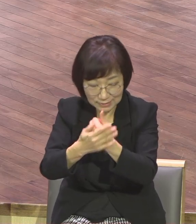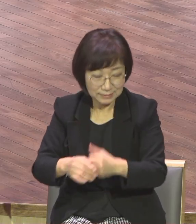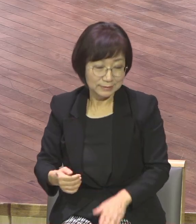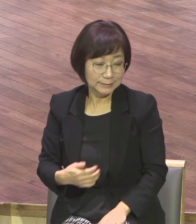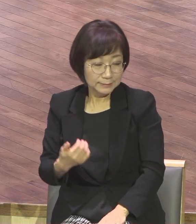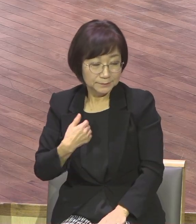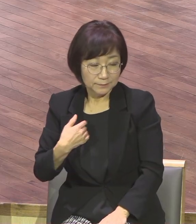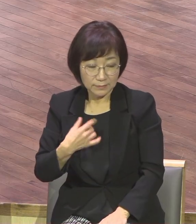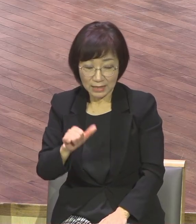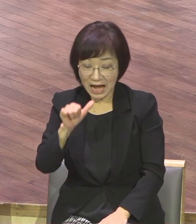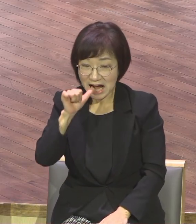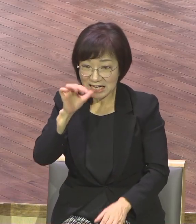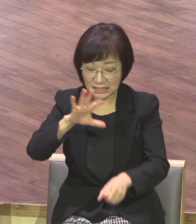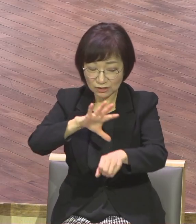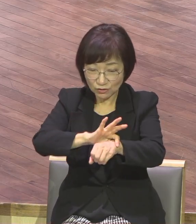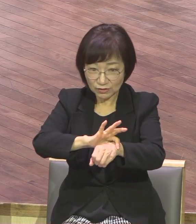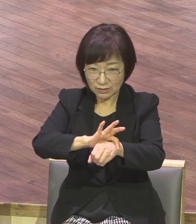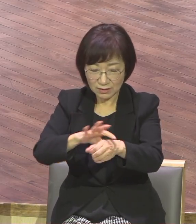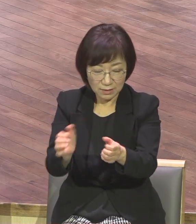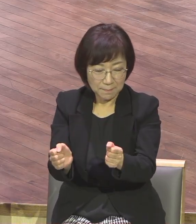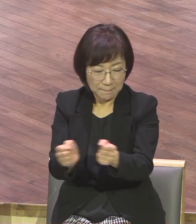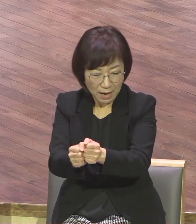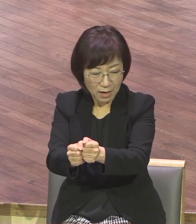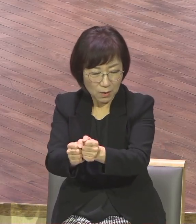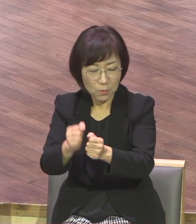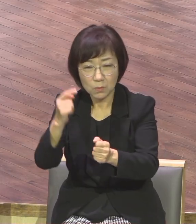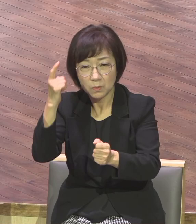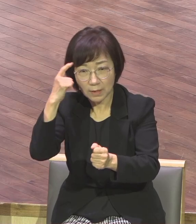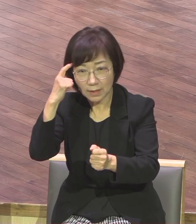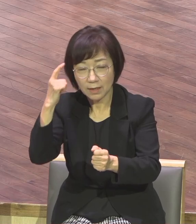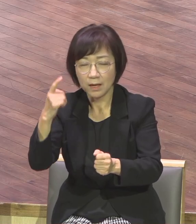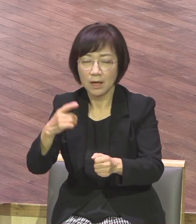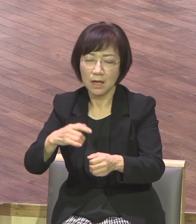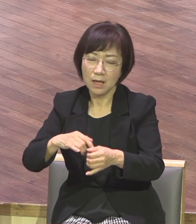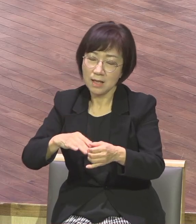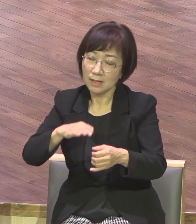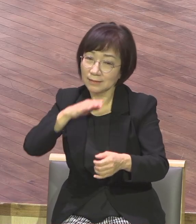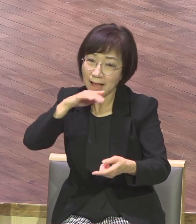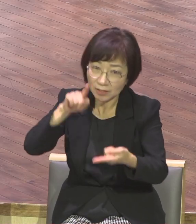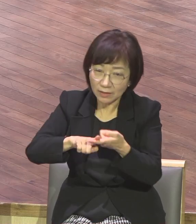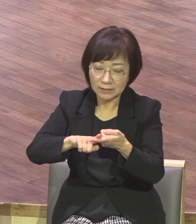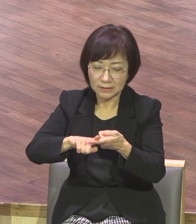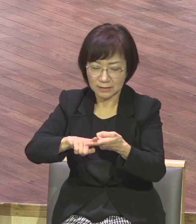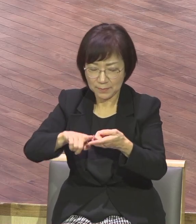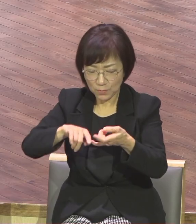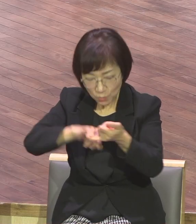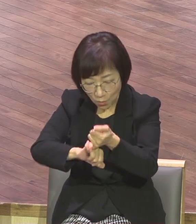것은 나로 이 일에 당연히 할 말을 담대히 하게 하려 하심이라.